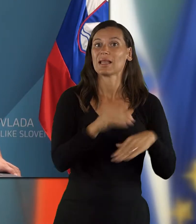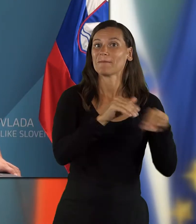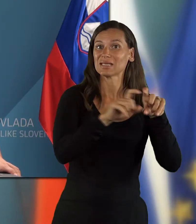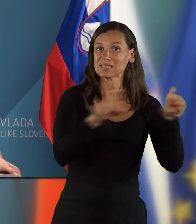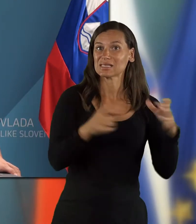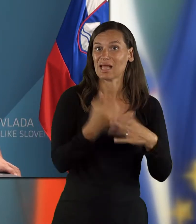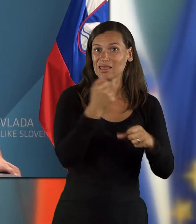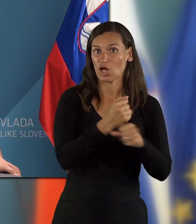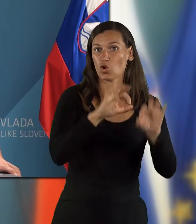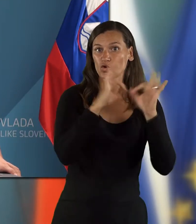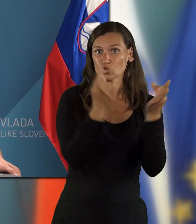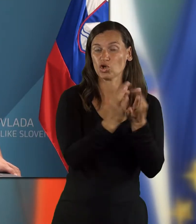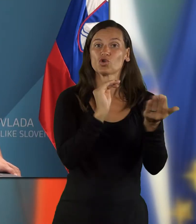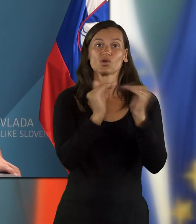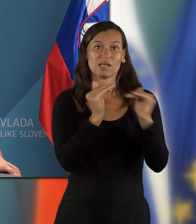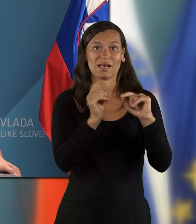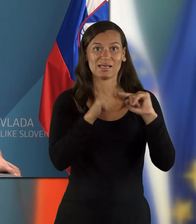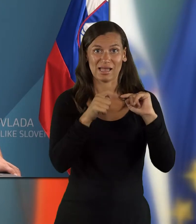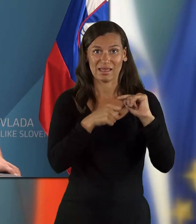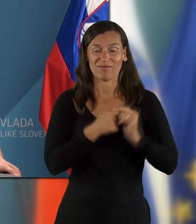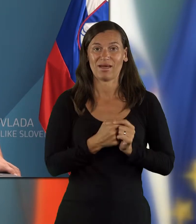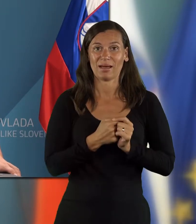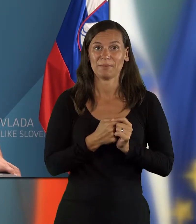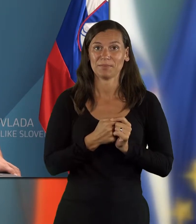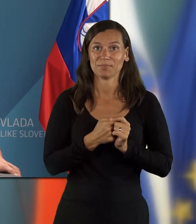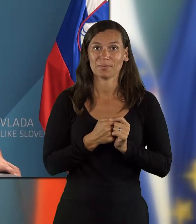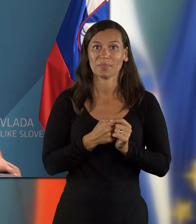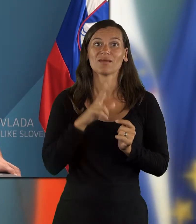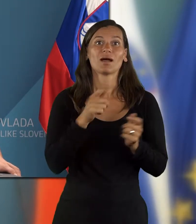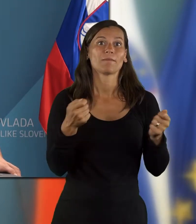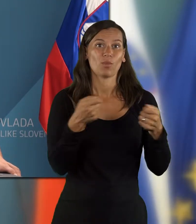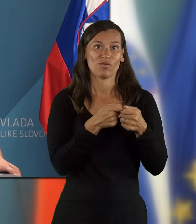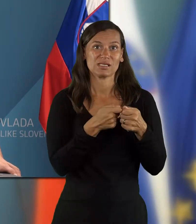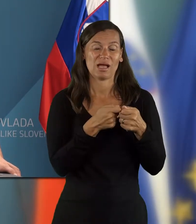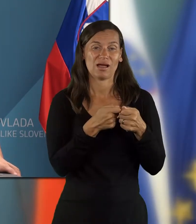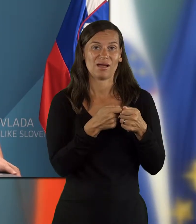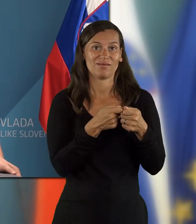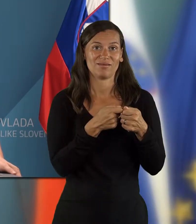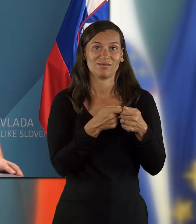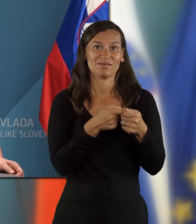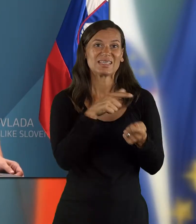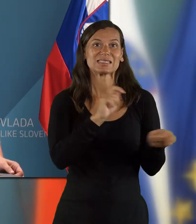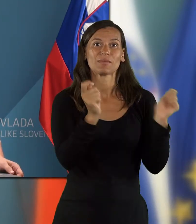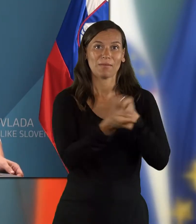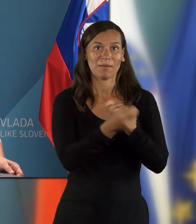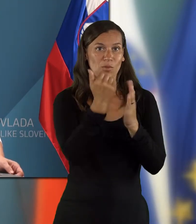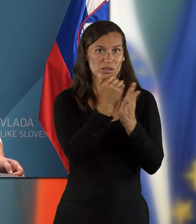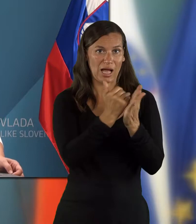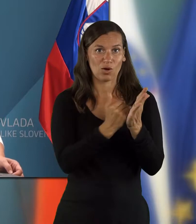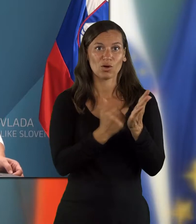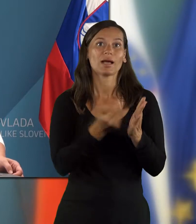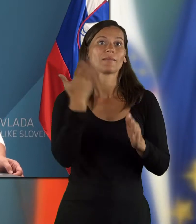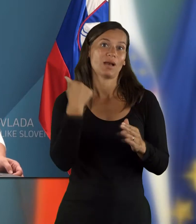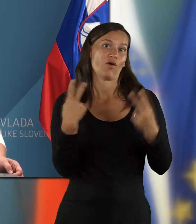delo, družino in socialne zadeve v povezavi z spremembo zakona, ki je